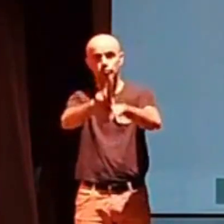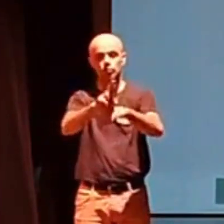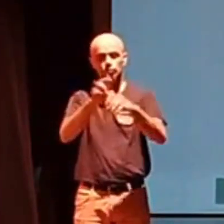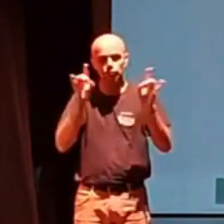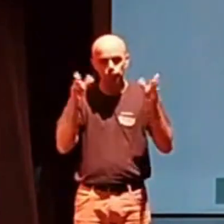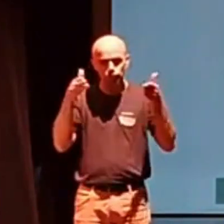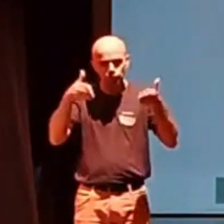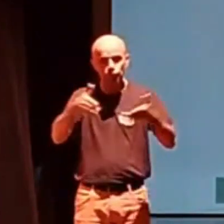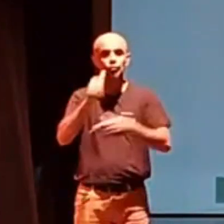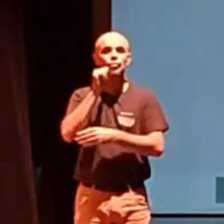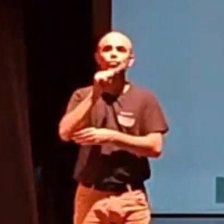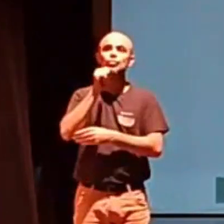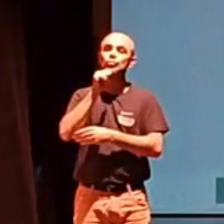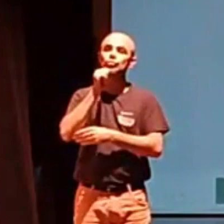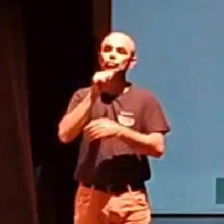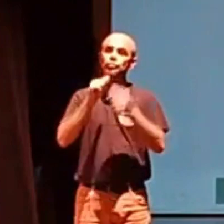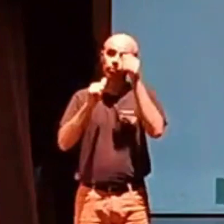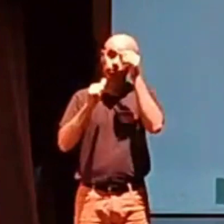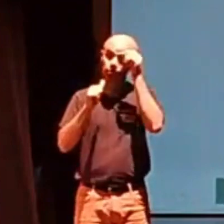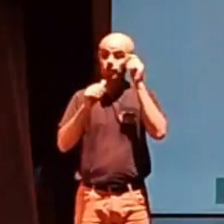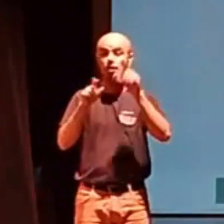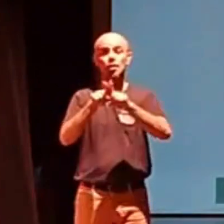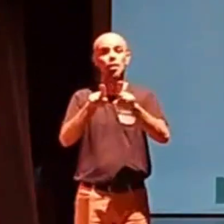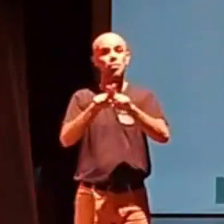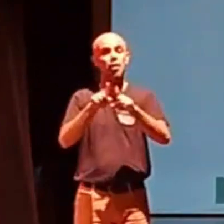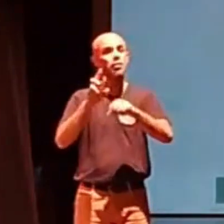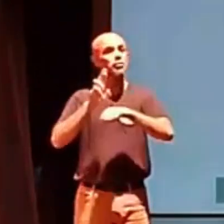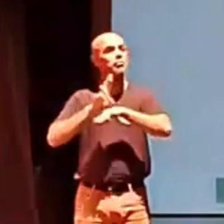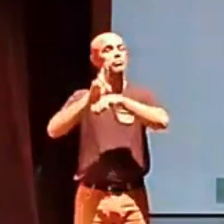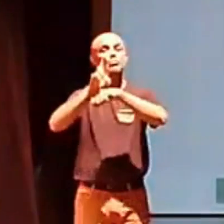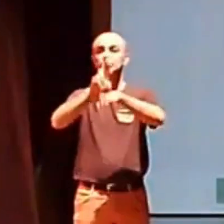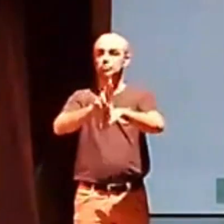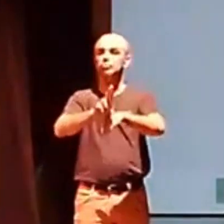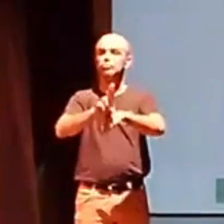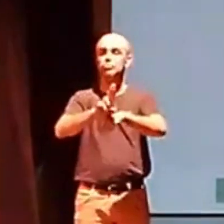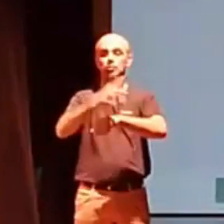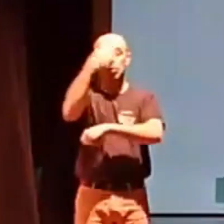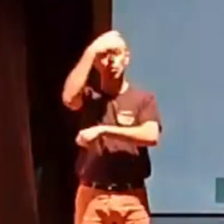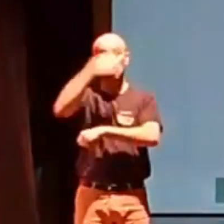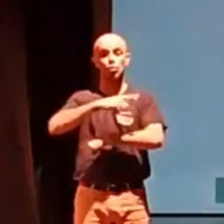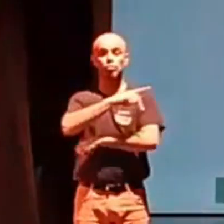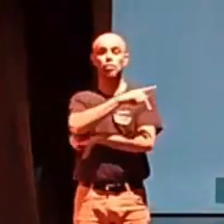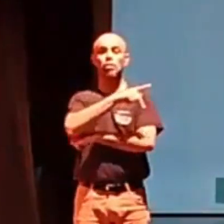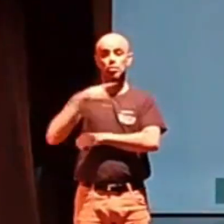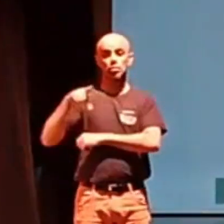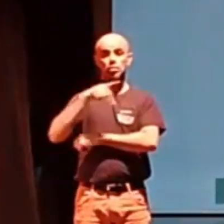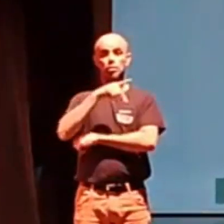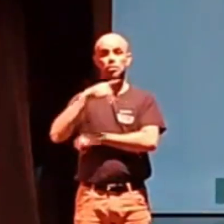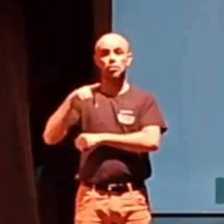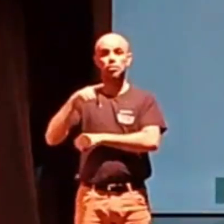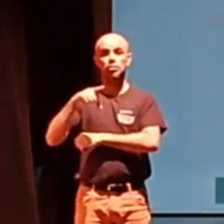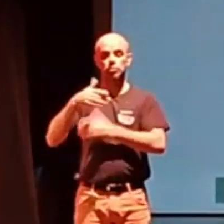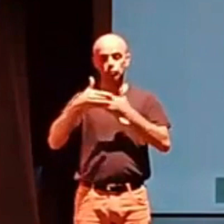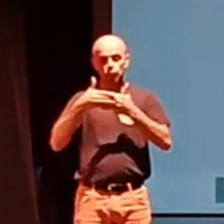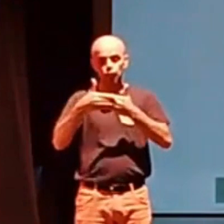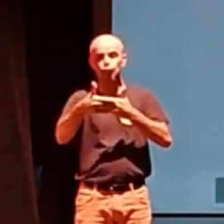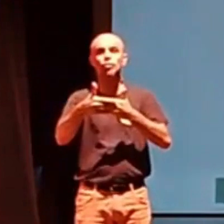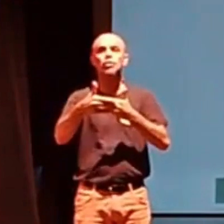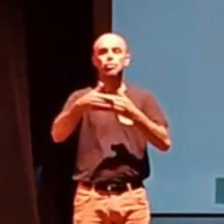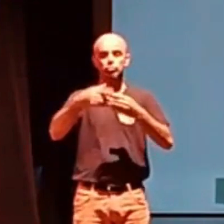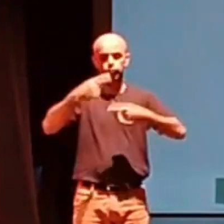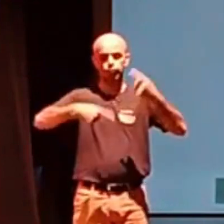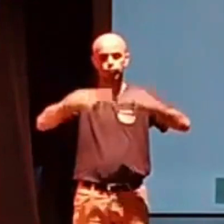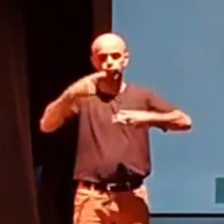da Mulher de Praia Grande. Também sou hoje presidente da Frente Parlamentar de Saúde de